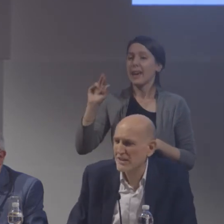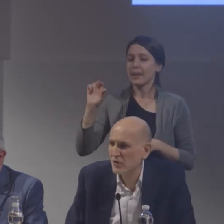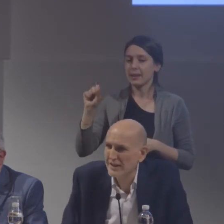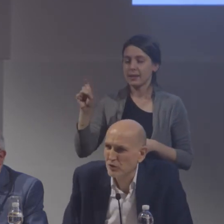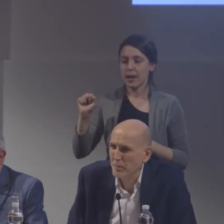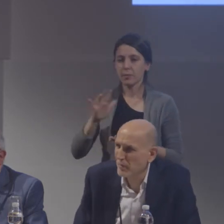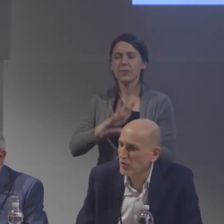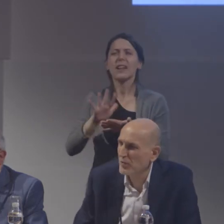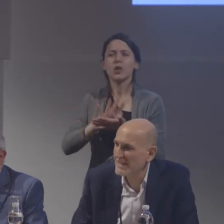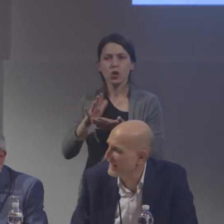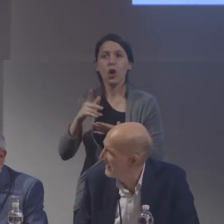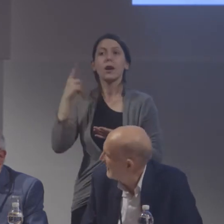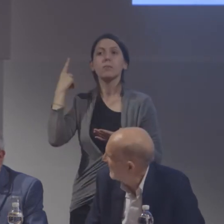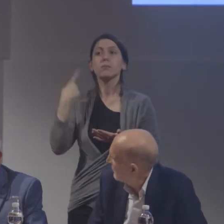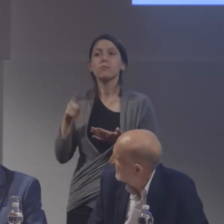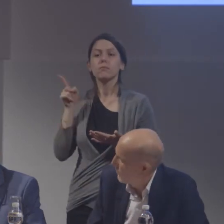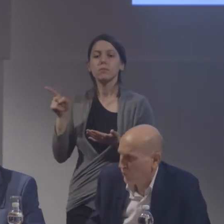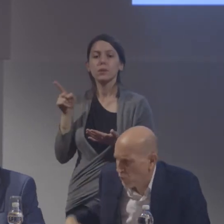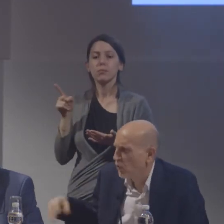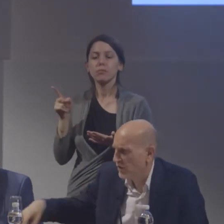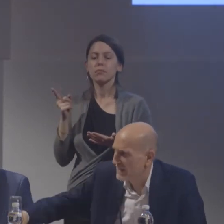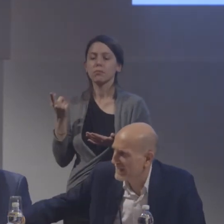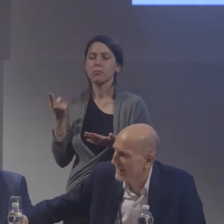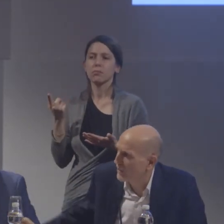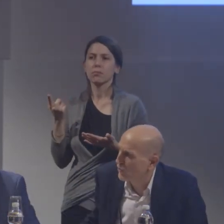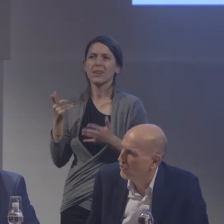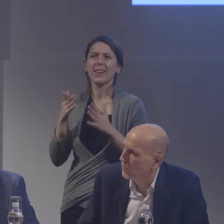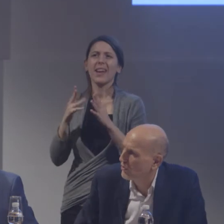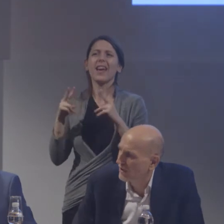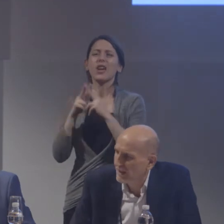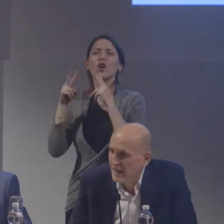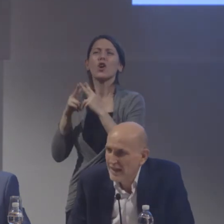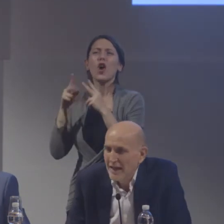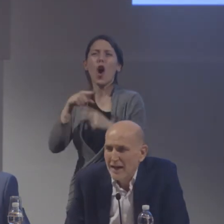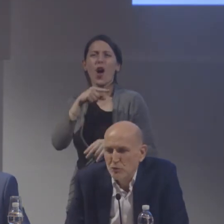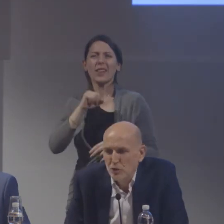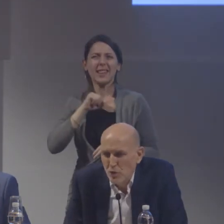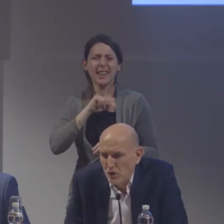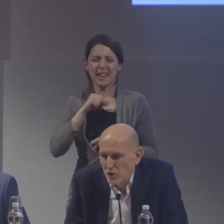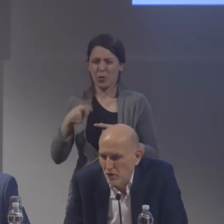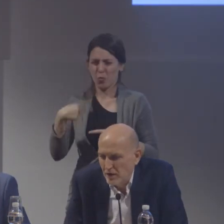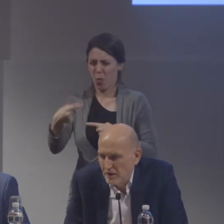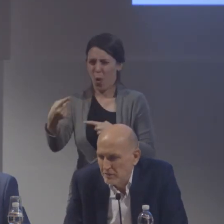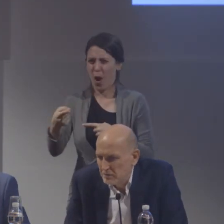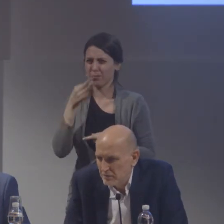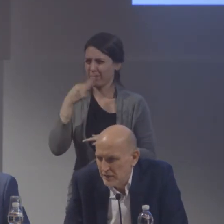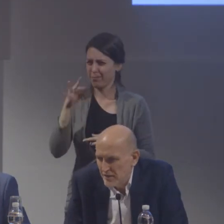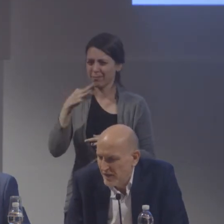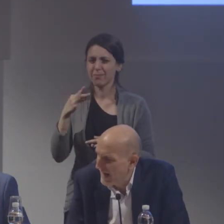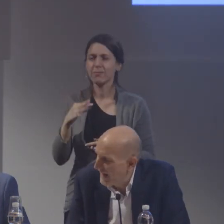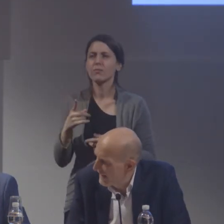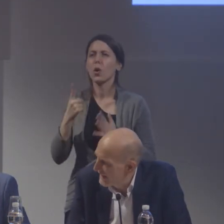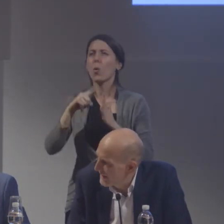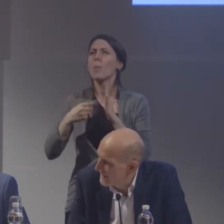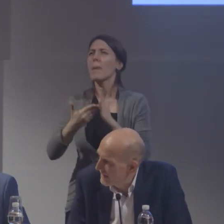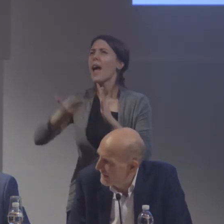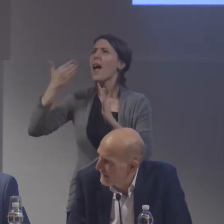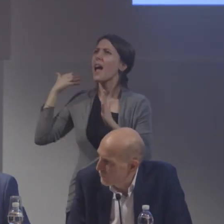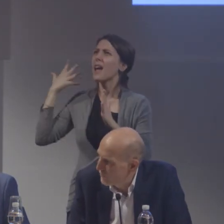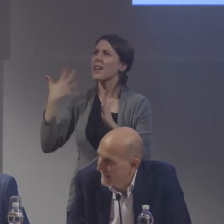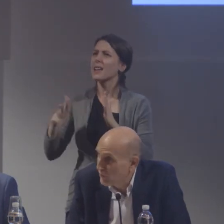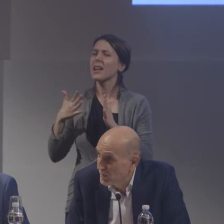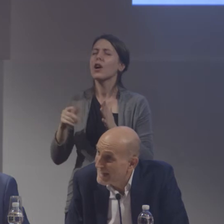editore è stato dedicato il primo di questi, uno di questa serie di incontri, quello che ha avuto luogo mese fa